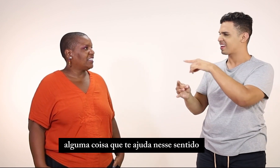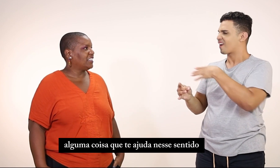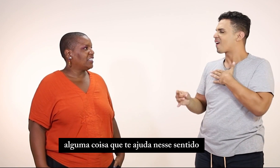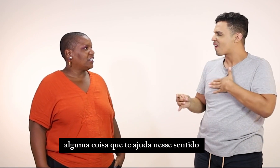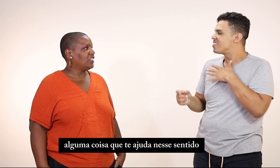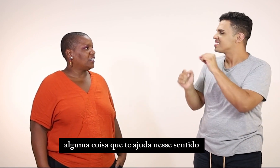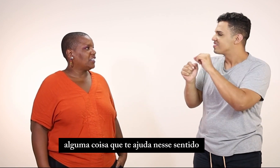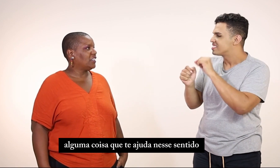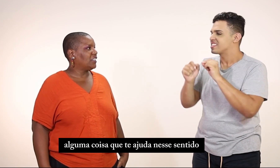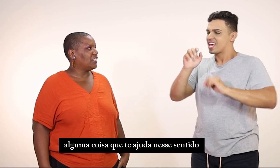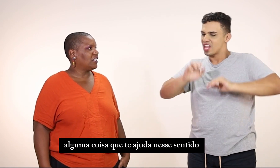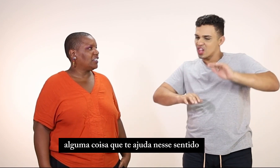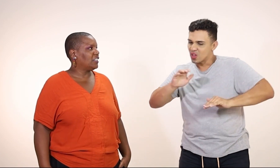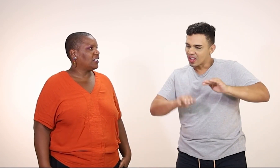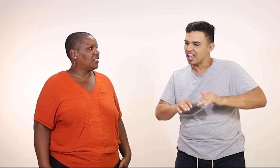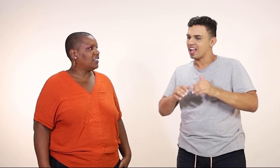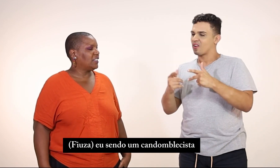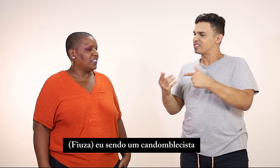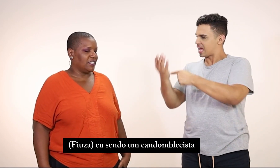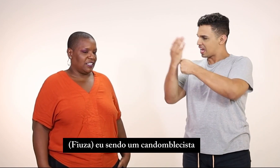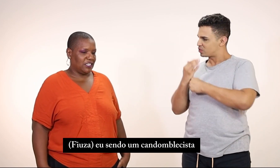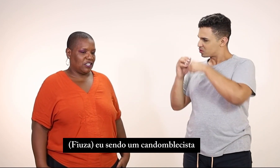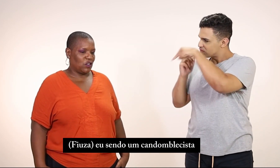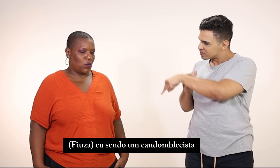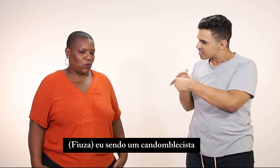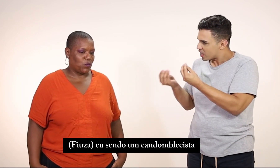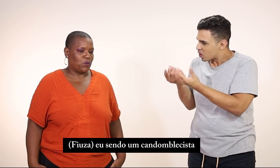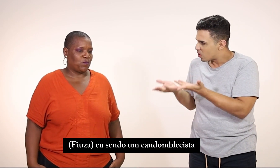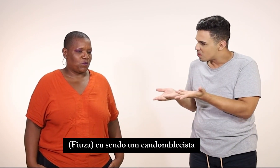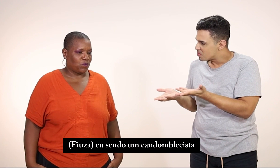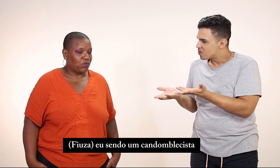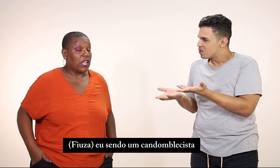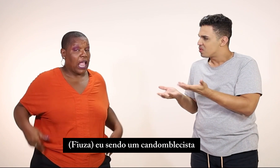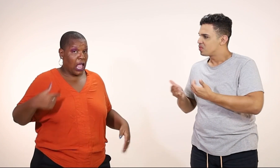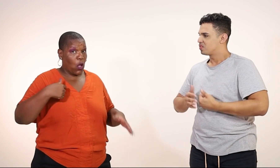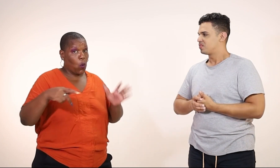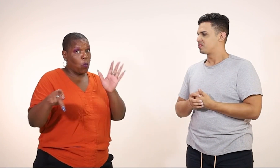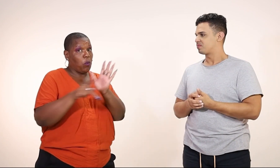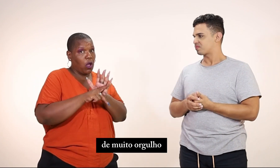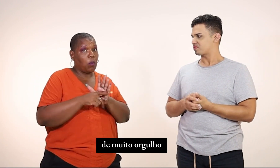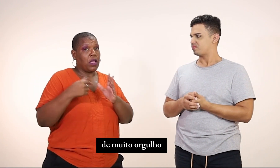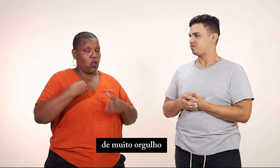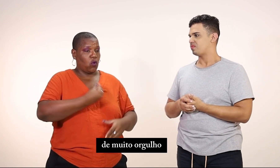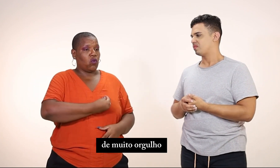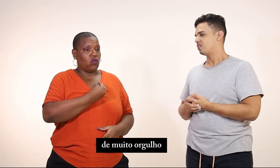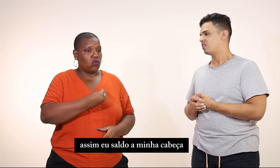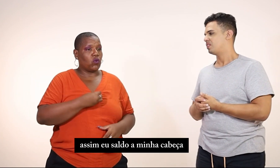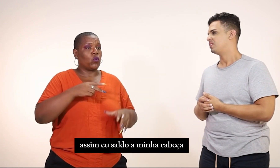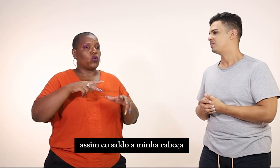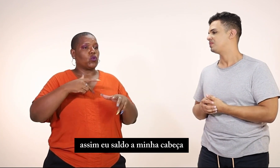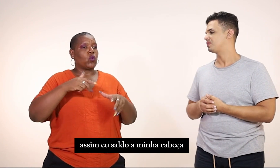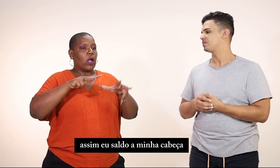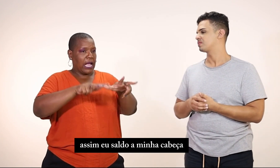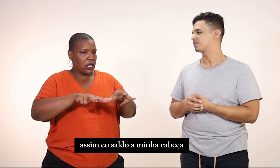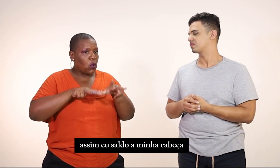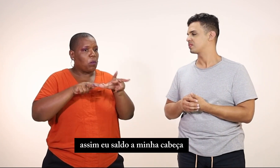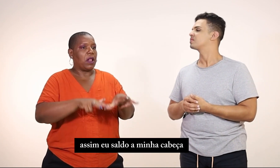coisa que te ajuda nesse sentido? Eu, sendo um candomblessista de muito orgulho, assim, eu saldo a